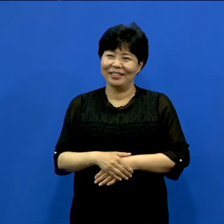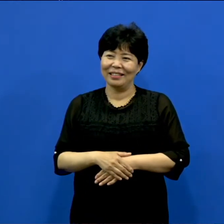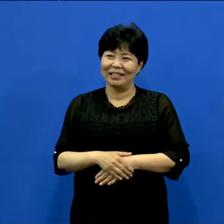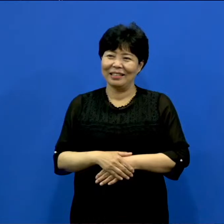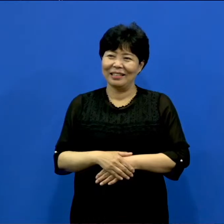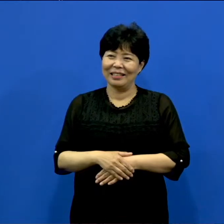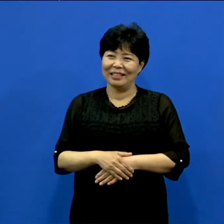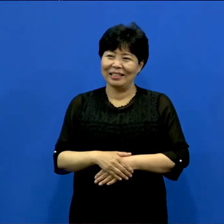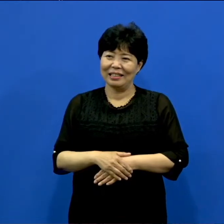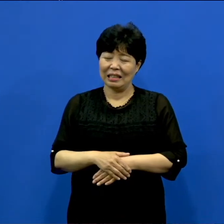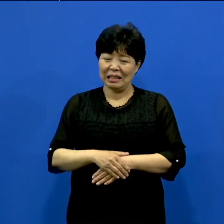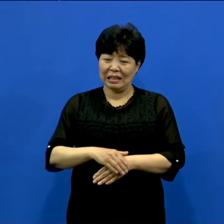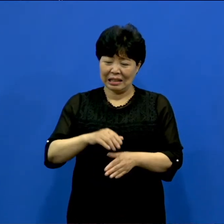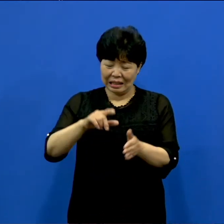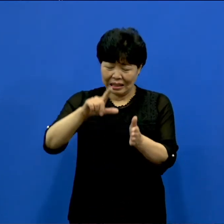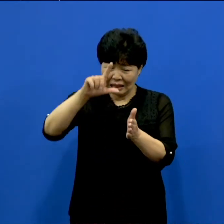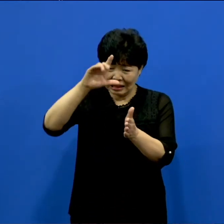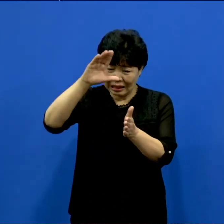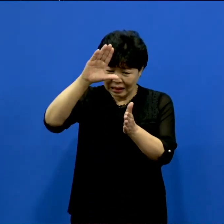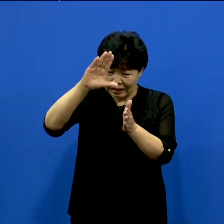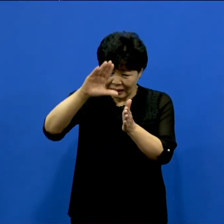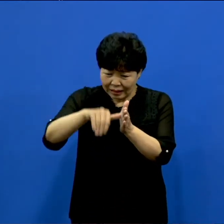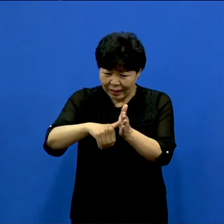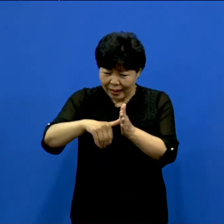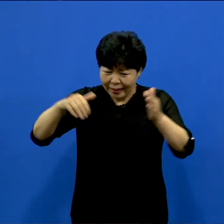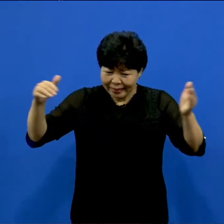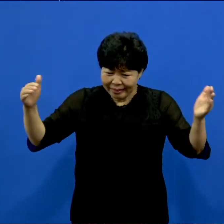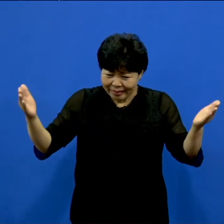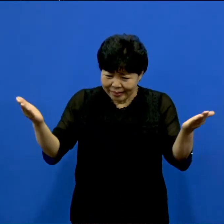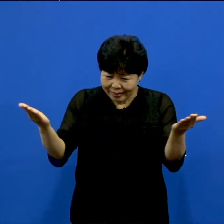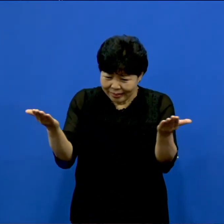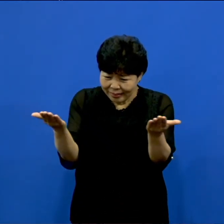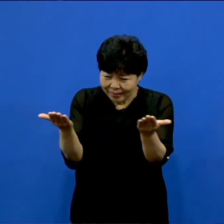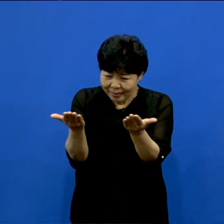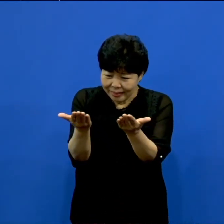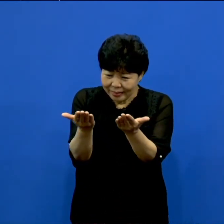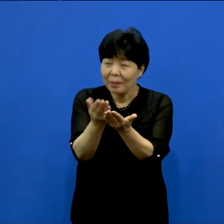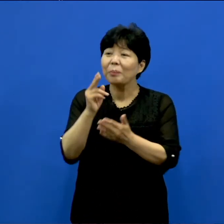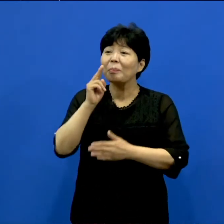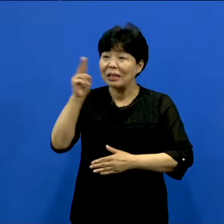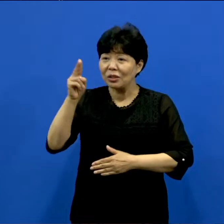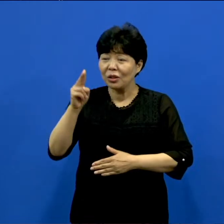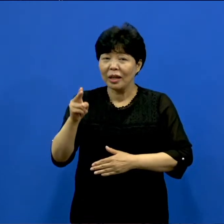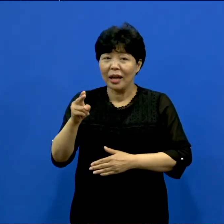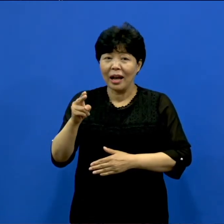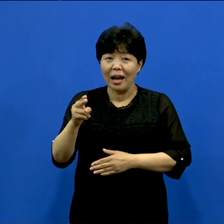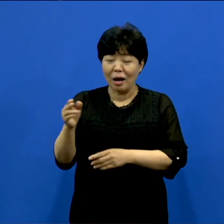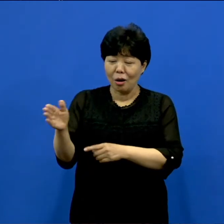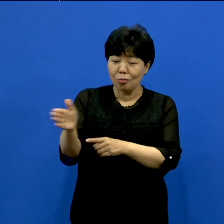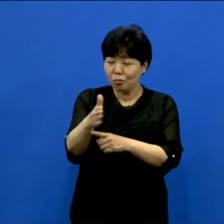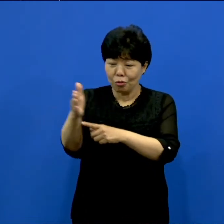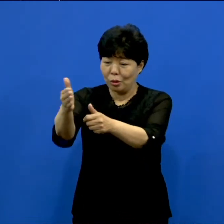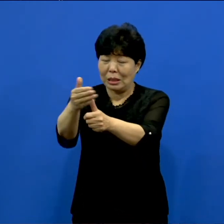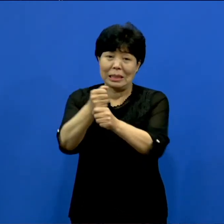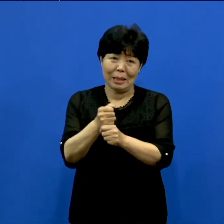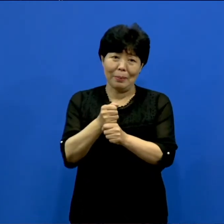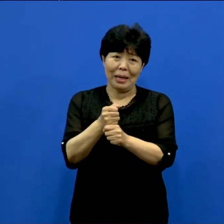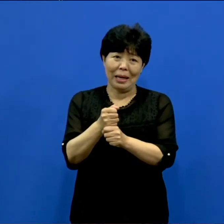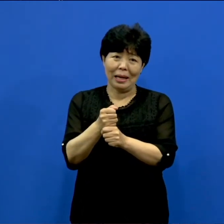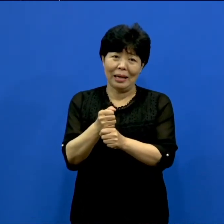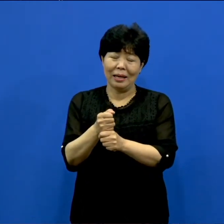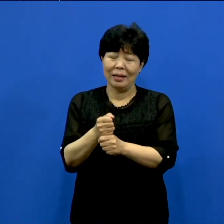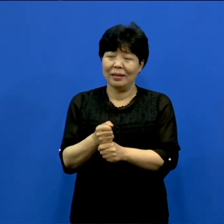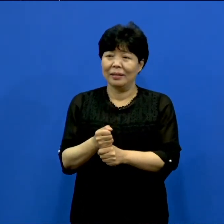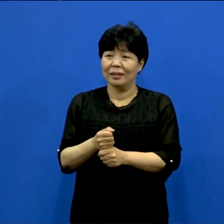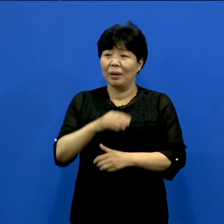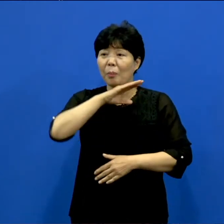고기가 없어요. 때를 맞춰야 돼요. 지금 고기 잡힐 때가 아니에요. 그게 어부이기 때문에 잘 알고 있잖아요. 그 어부가